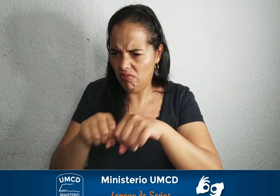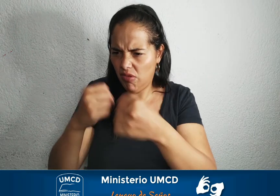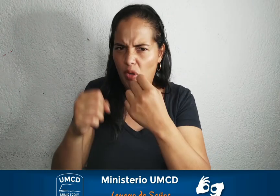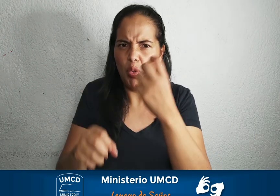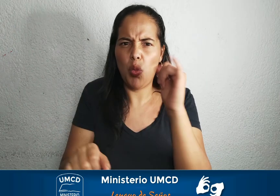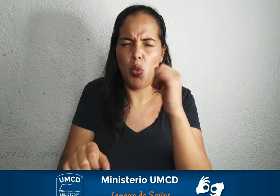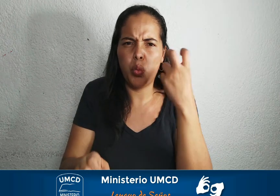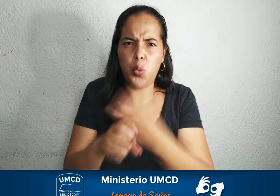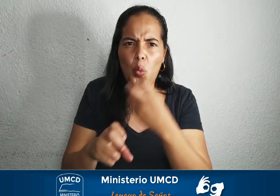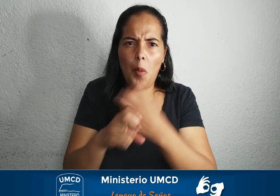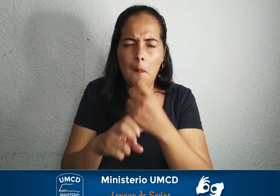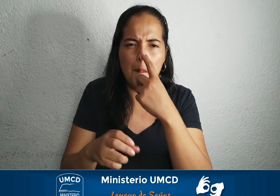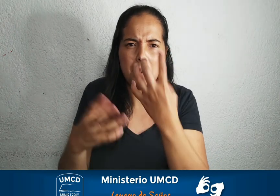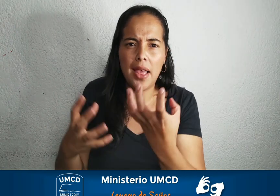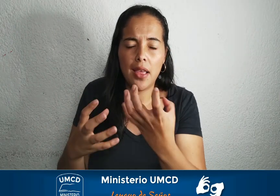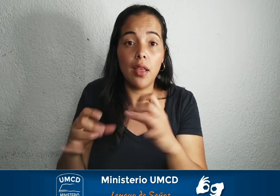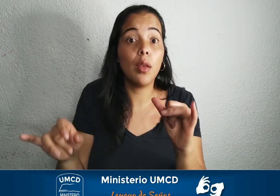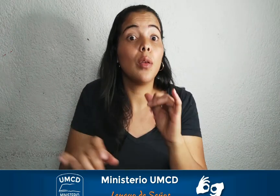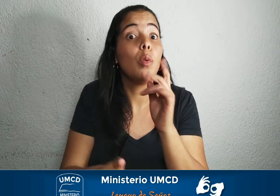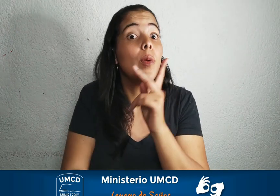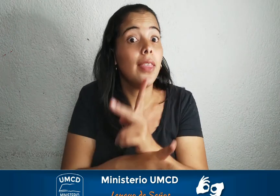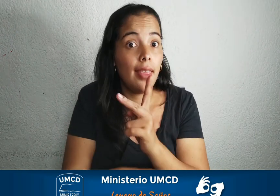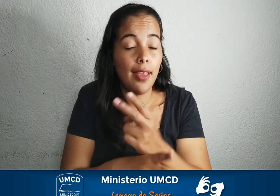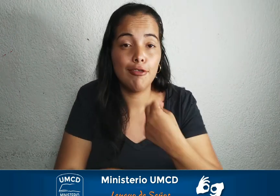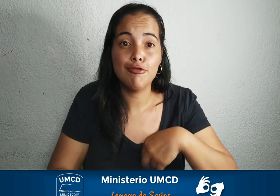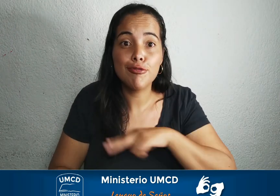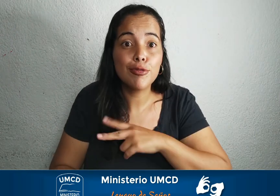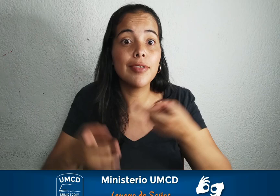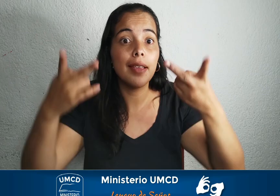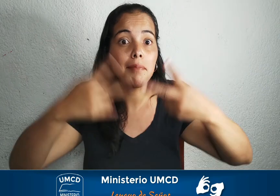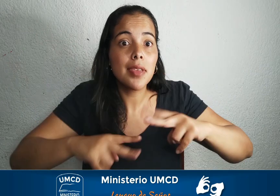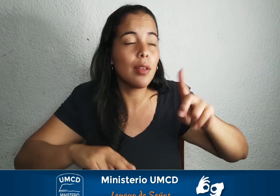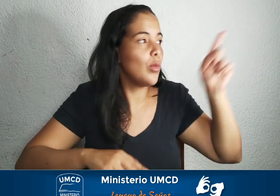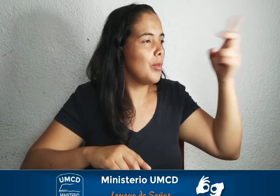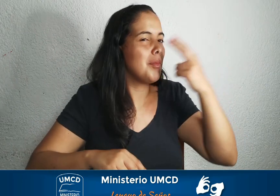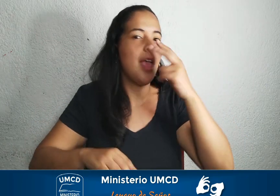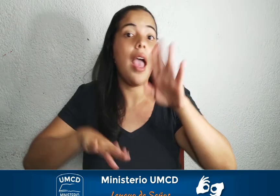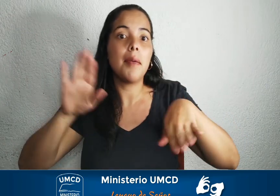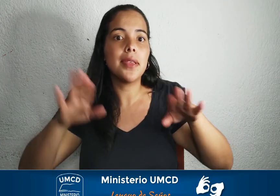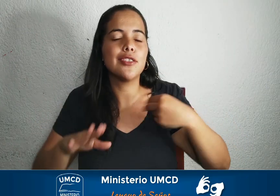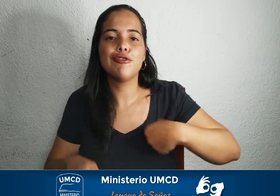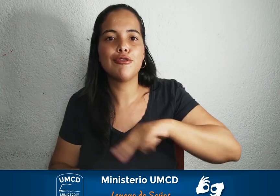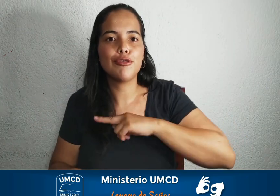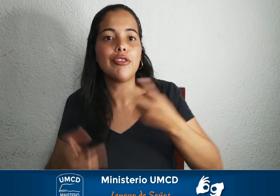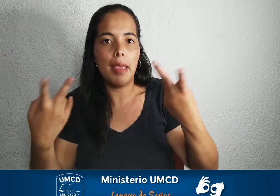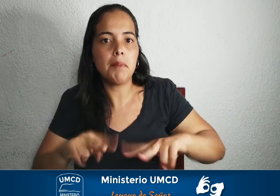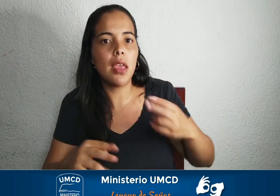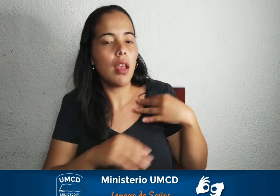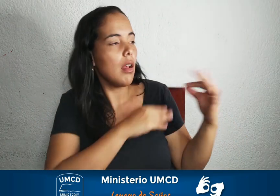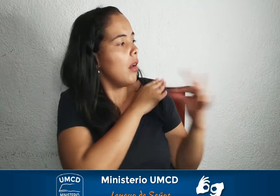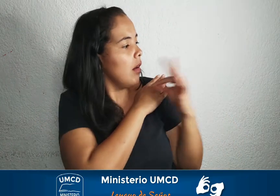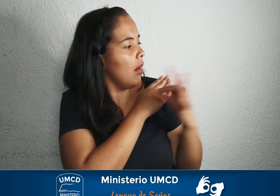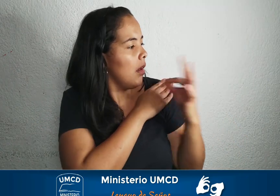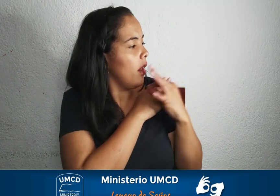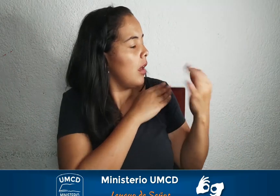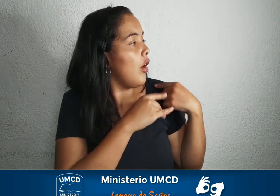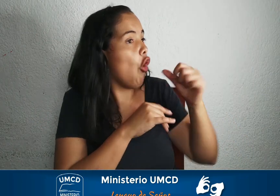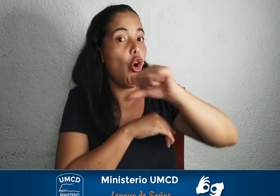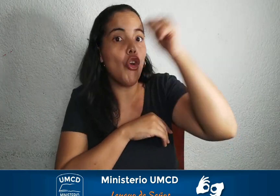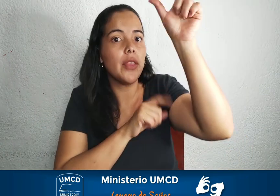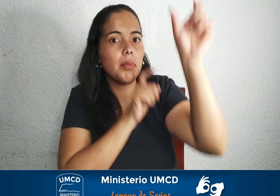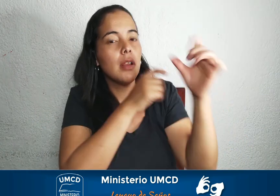recuerden, pongan atención, no se dejen influenciar ni siquiera por el comportamiento, mucho menos por